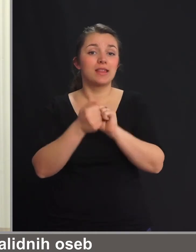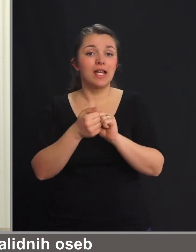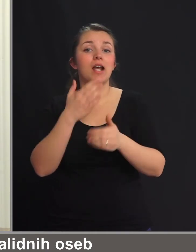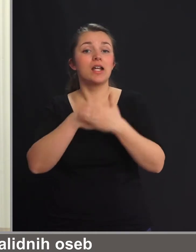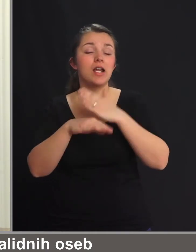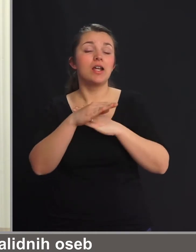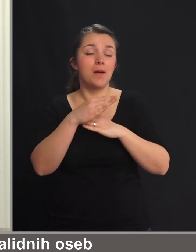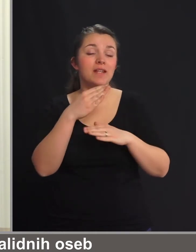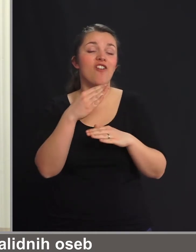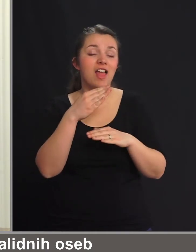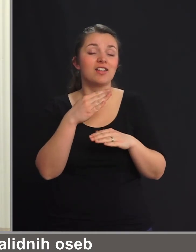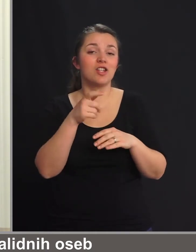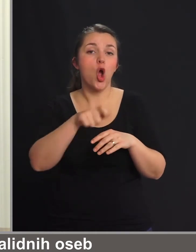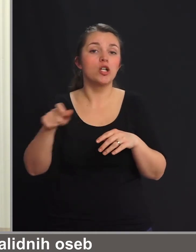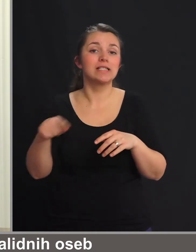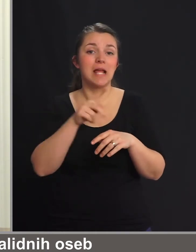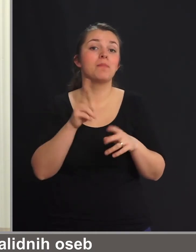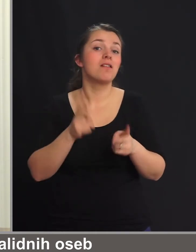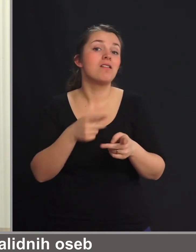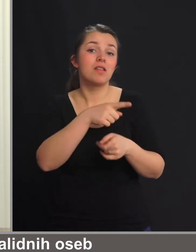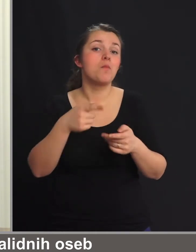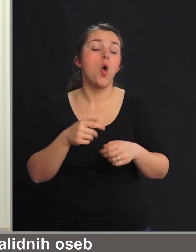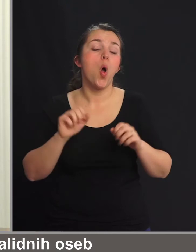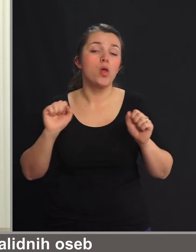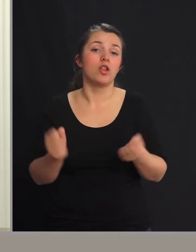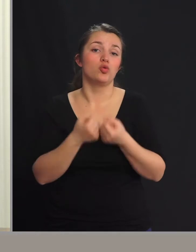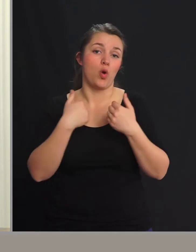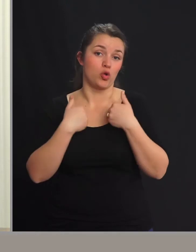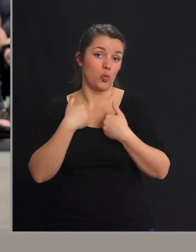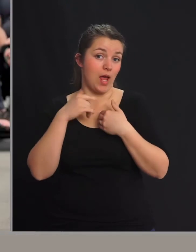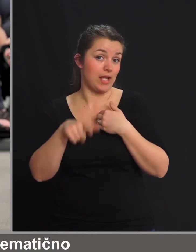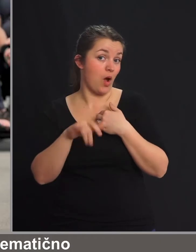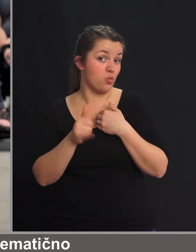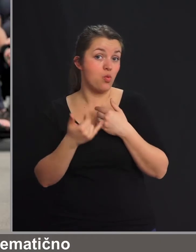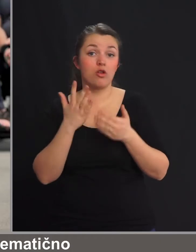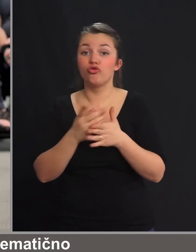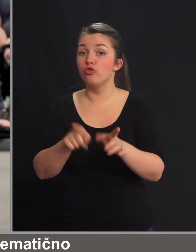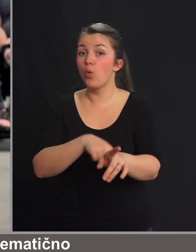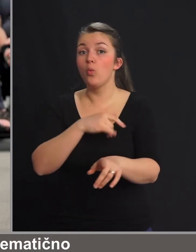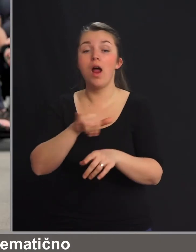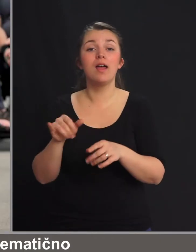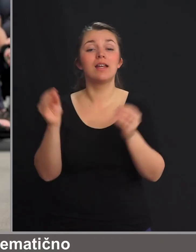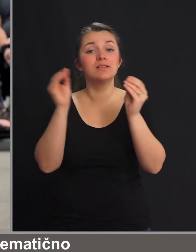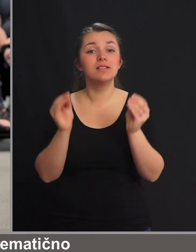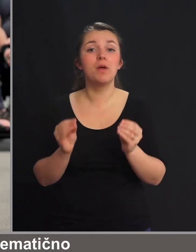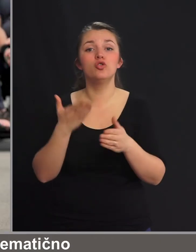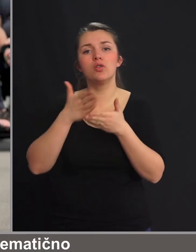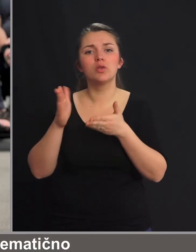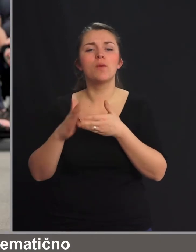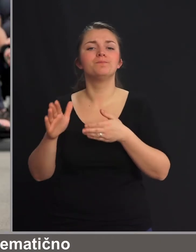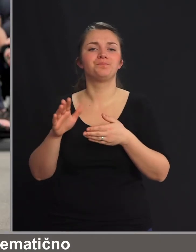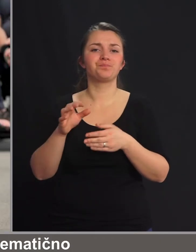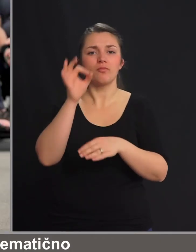različnim kategorijam invalidnih oseb jim otežuje življenje. Tako da že dolga leta